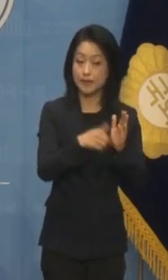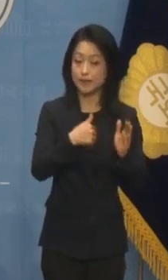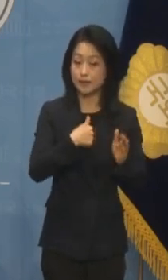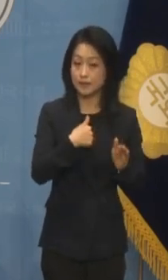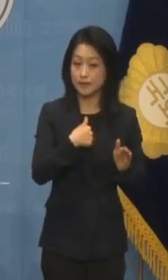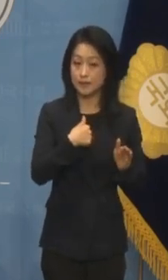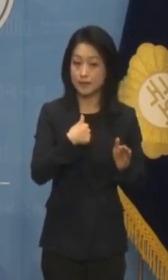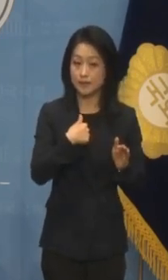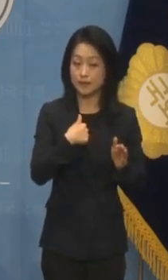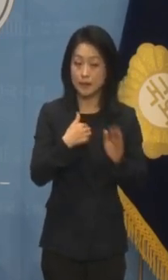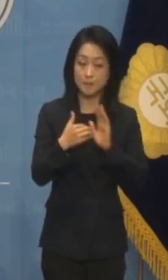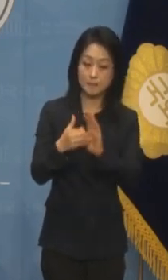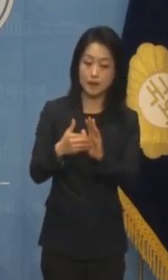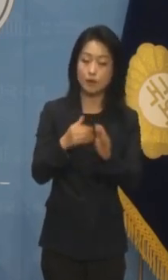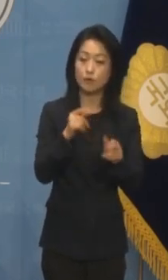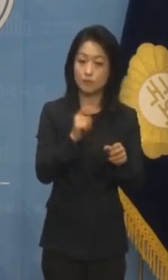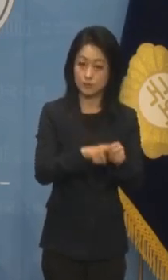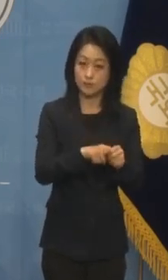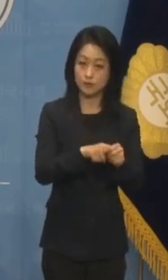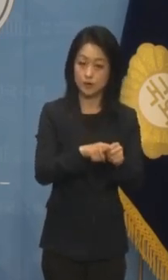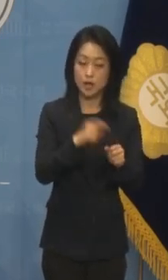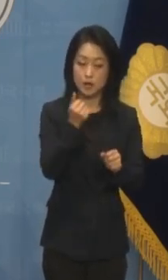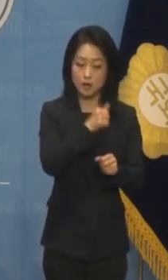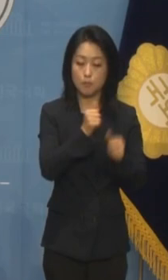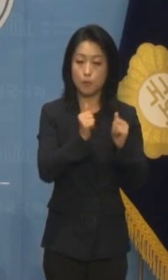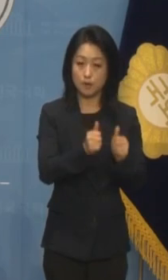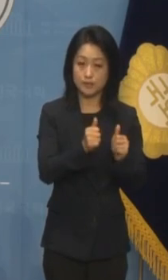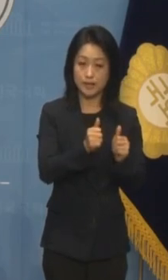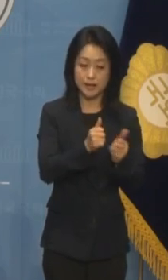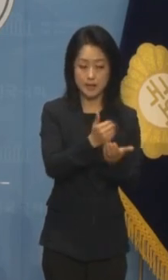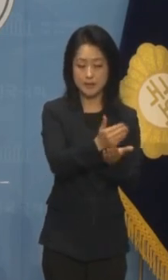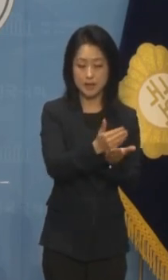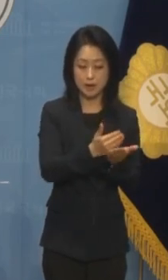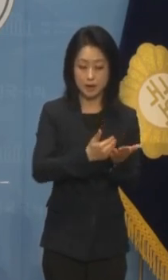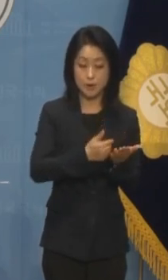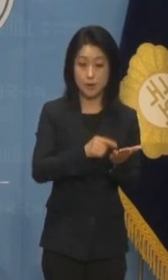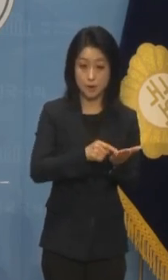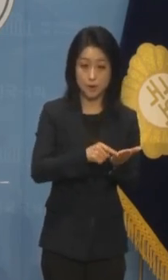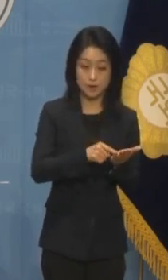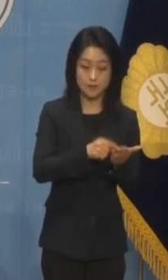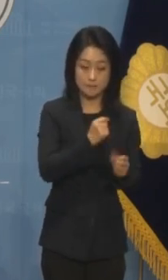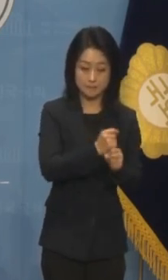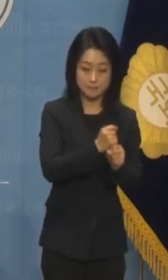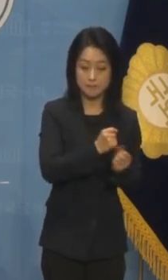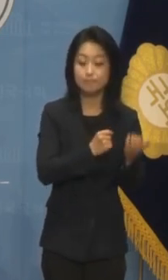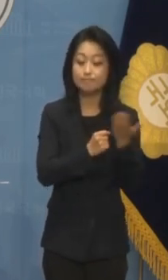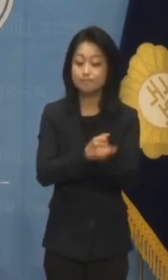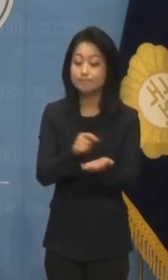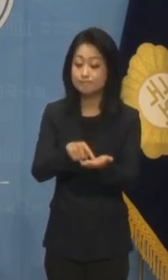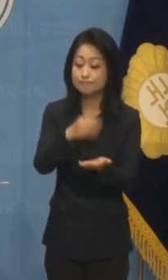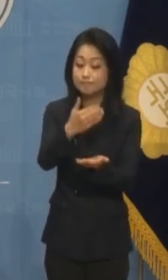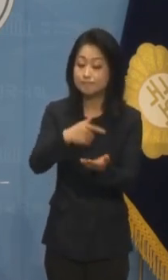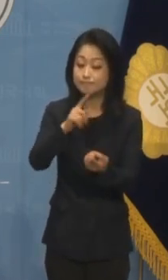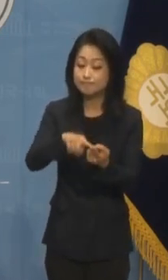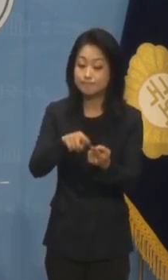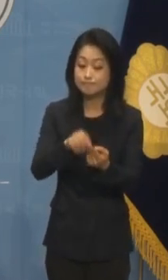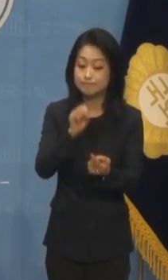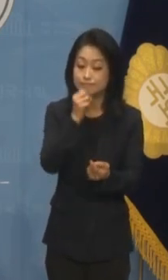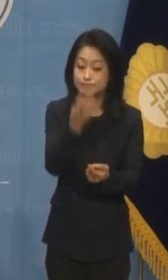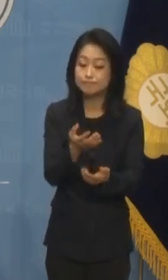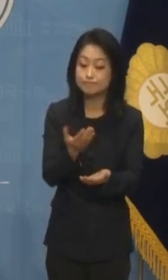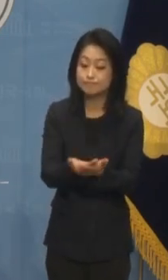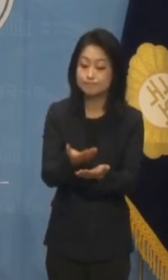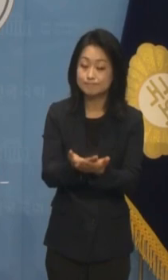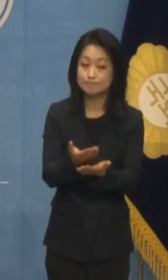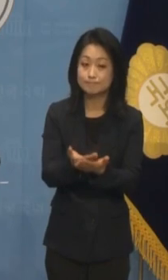자기가 자신을 방어하기 위한 변론 요지서를 김모 씨에게 주면서 이 취지대로 증언해달라는 얘기까지 하는 걸 분명히